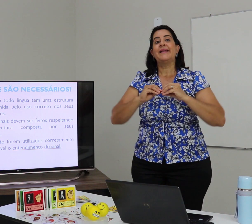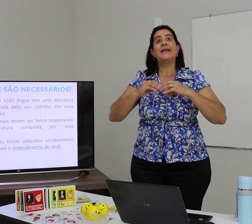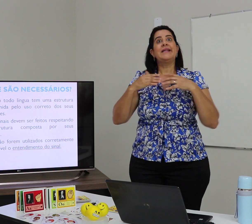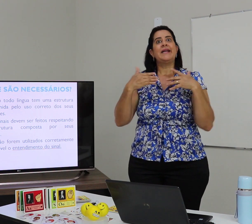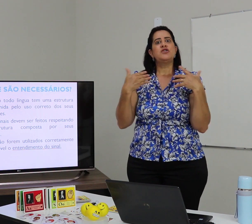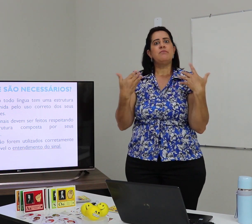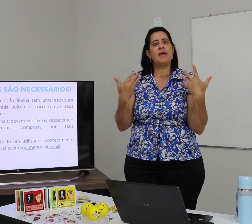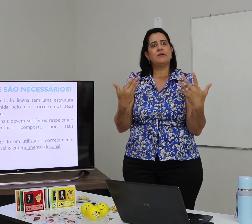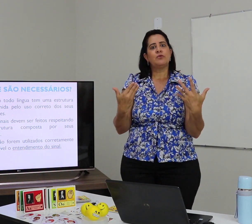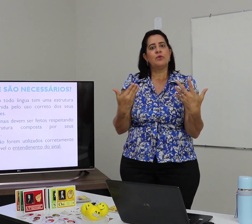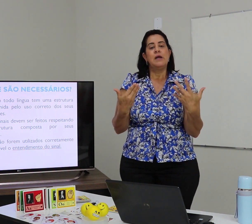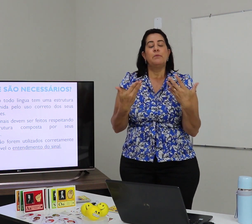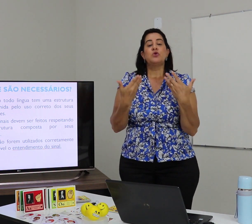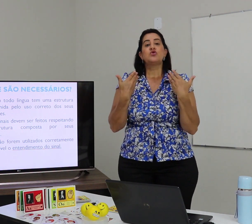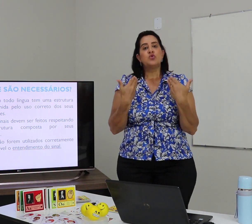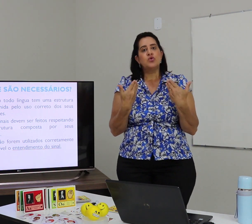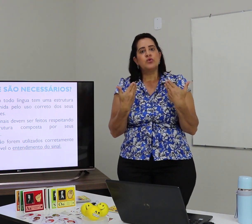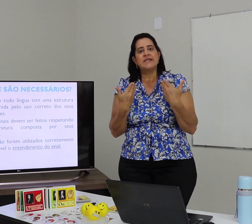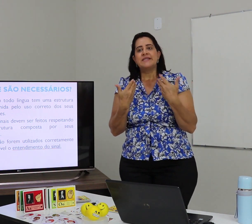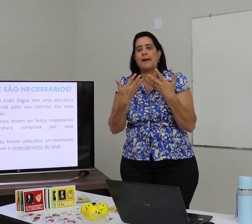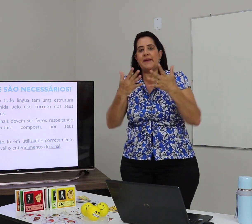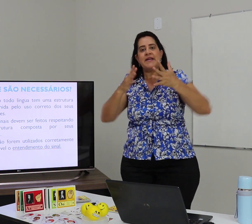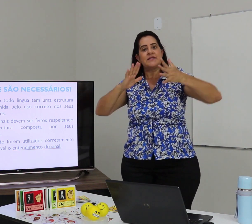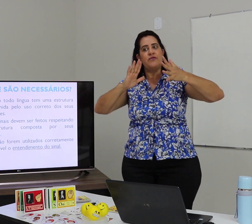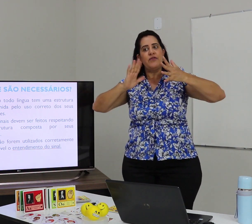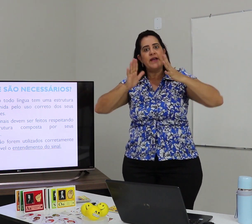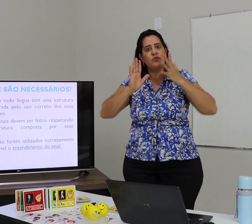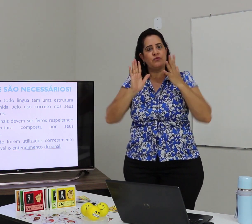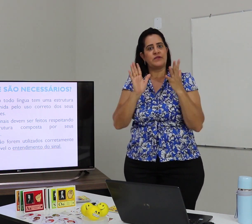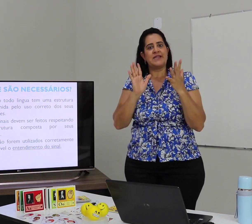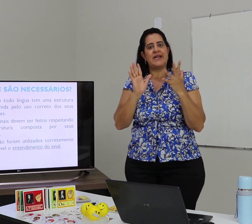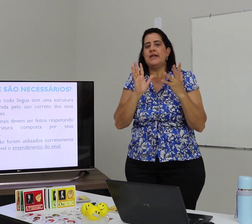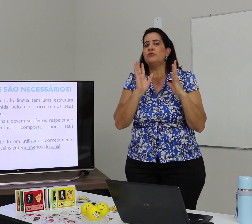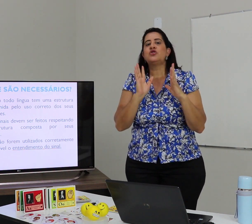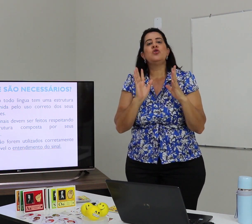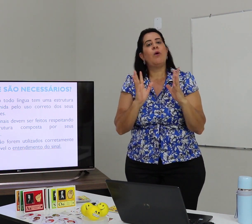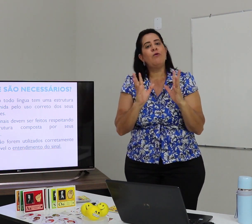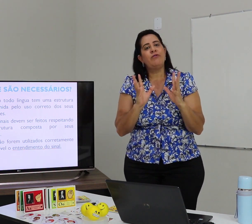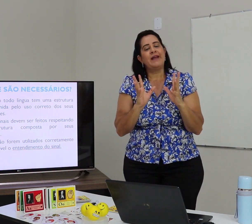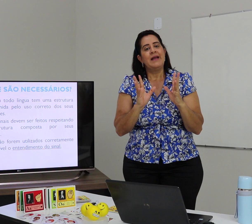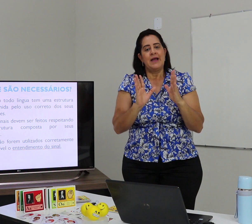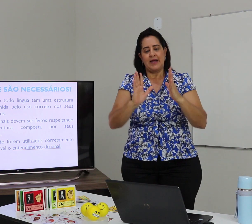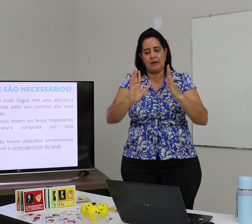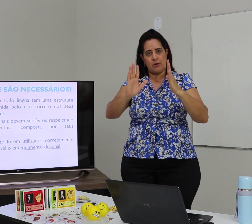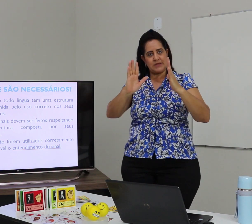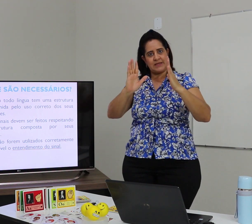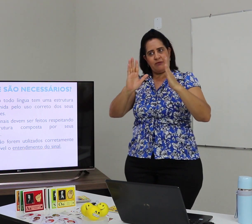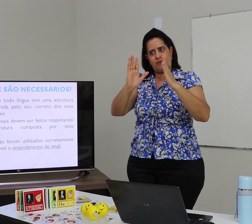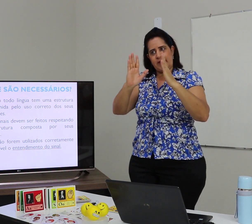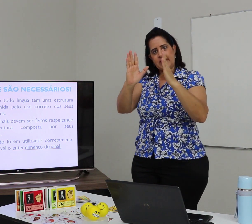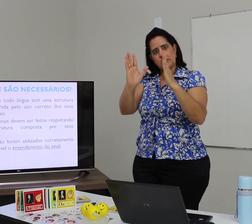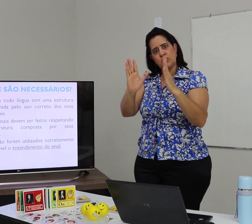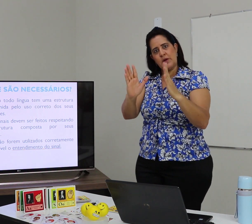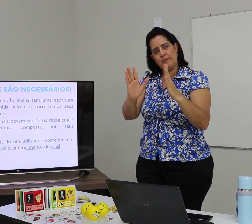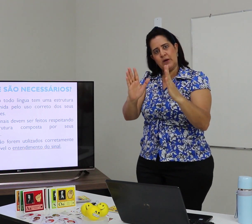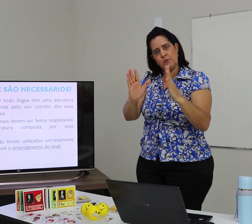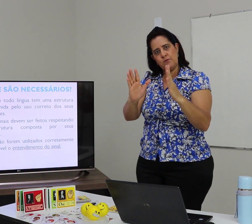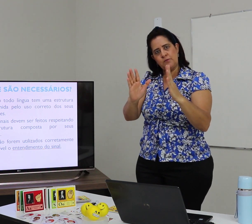dar entendimento para o surdo que está apenas vendo você e não te ouve, que ele possa ver a sua mão,